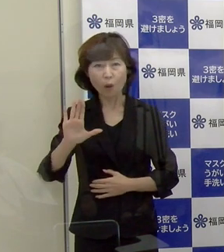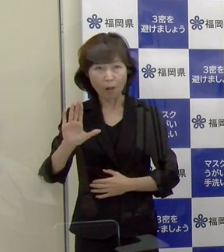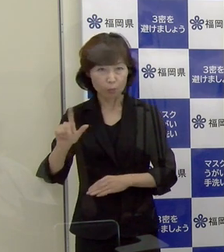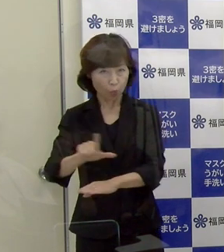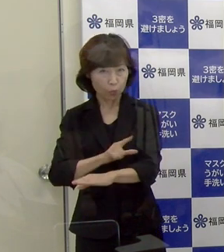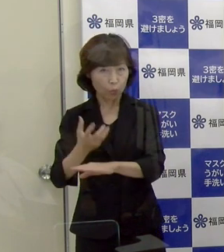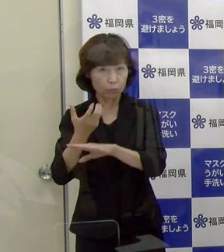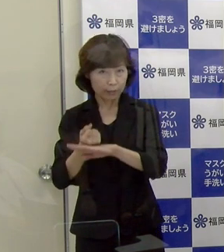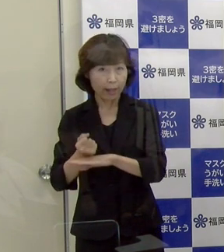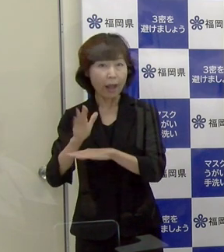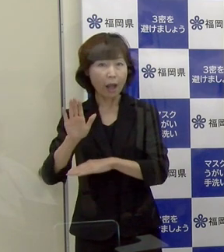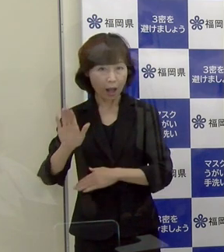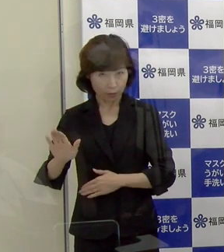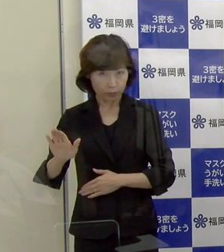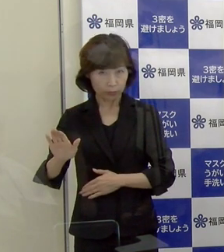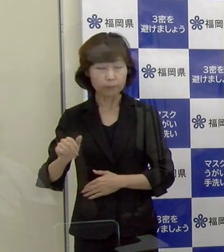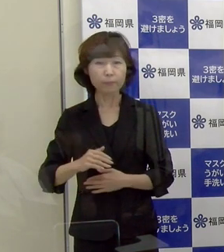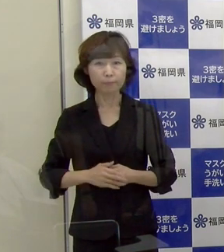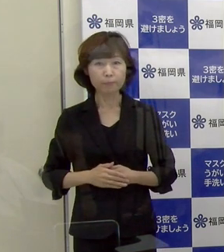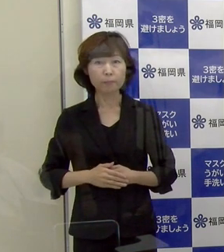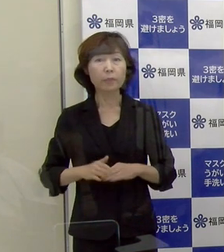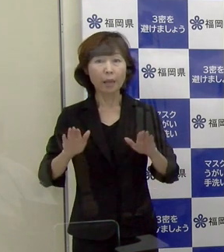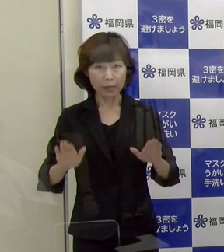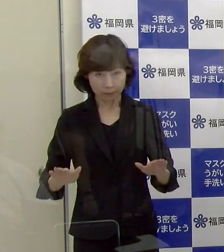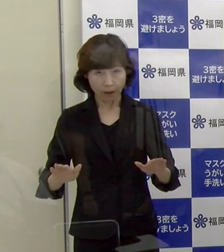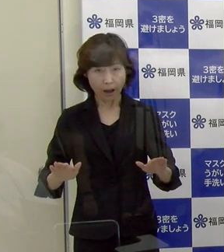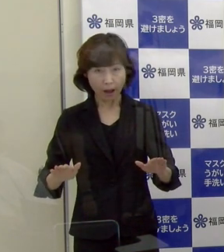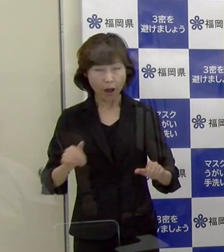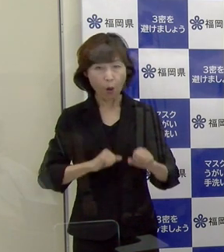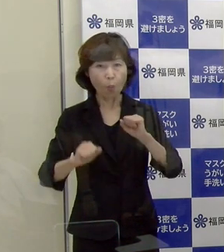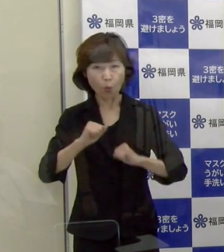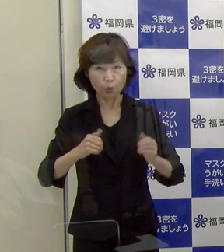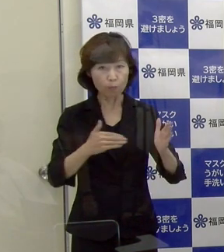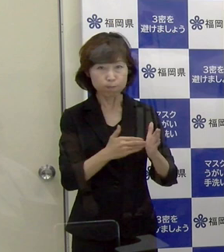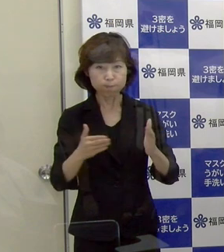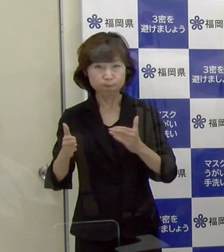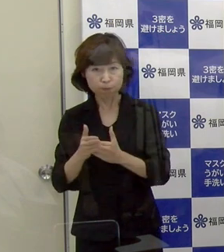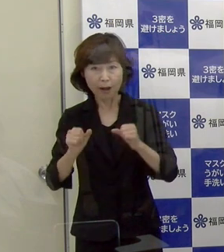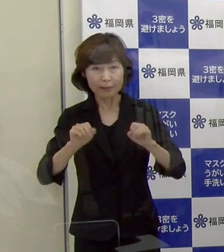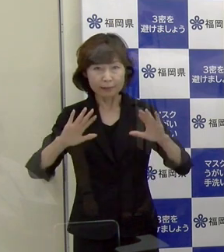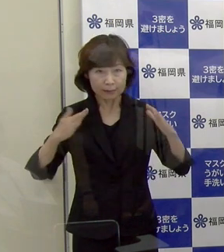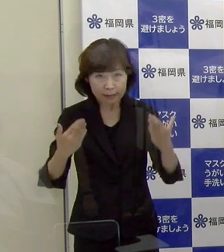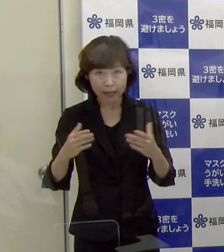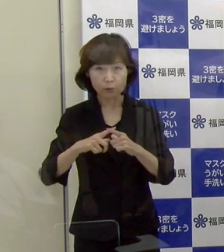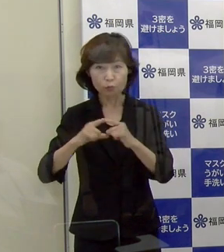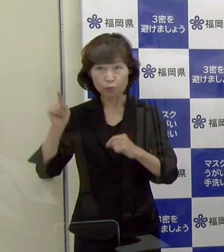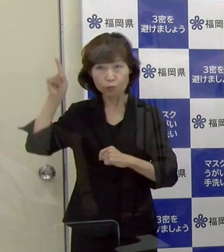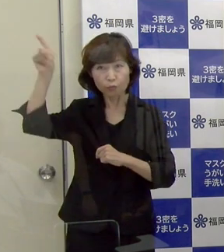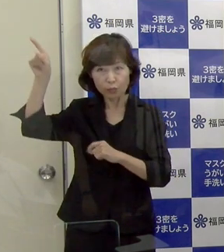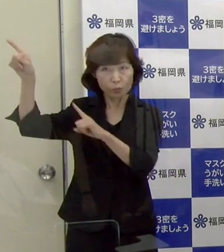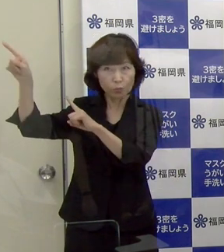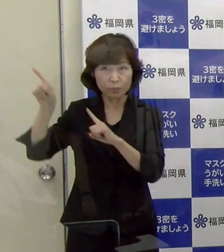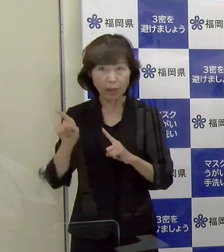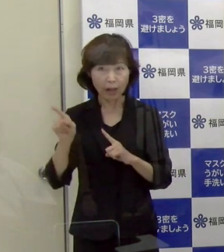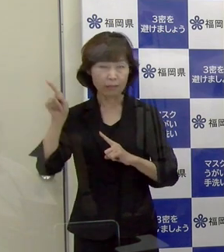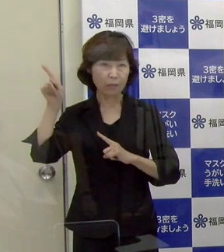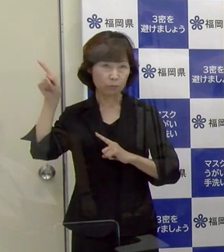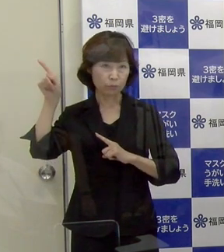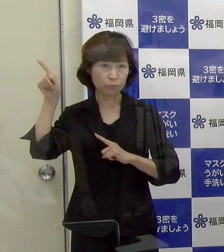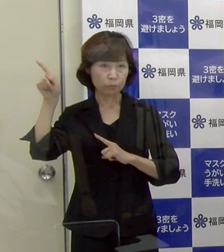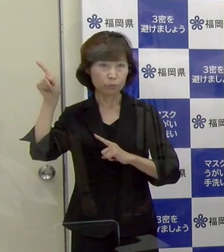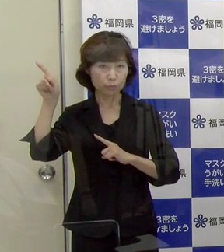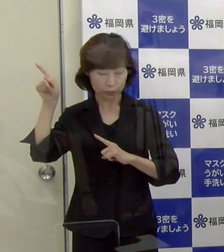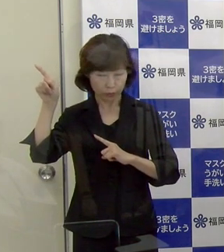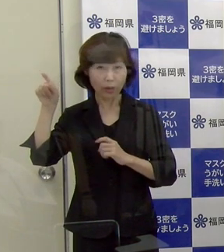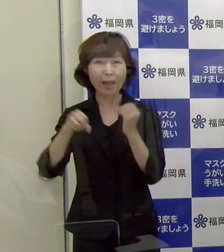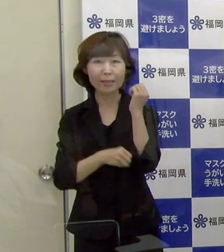段階では行動規制を行わないという国の新型コロナウイルス感染症対策本部で決定されました